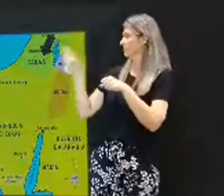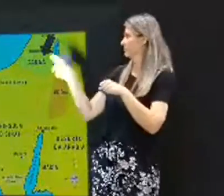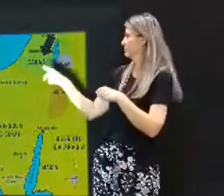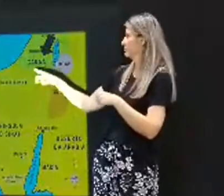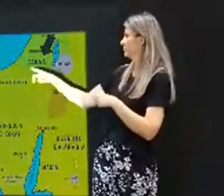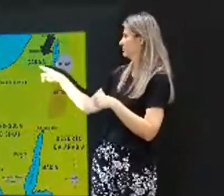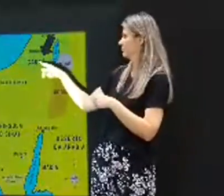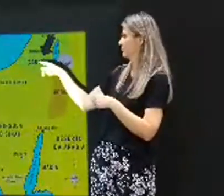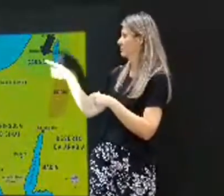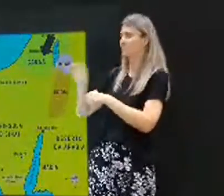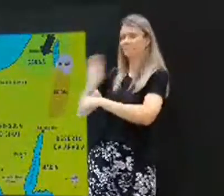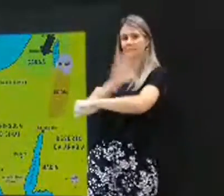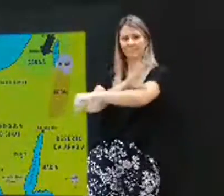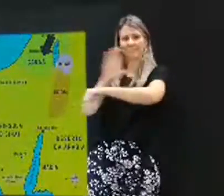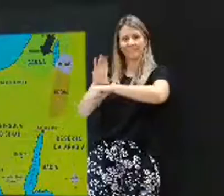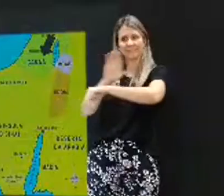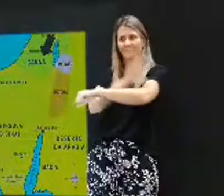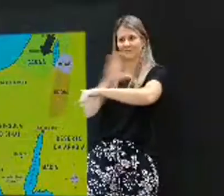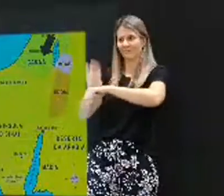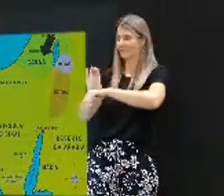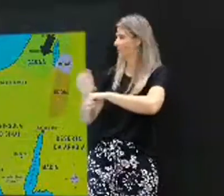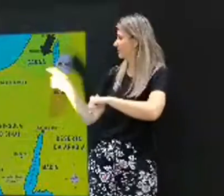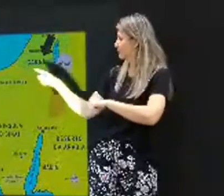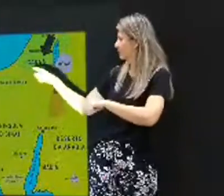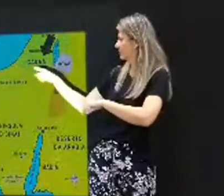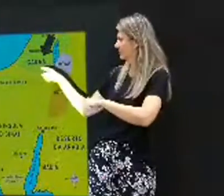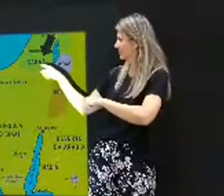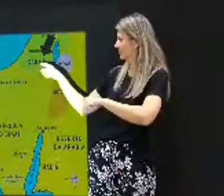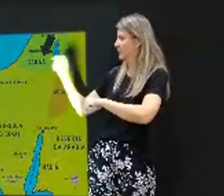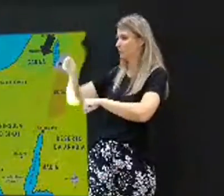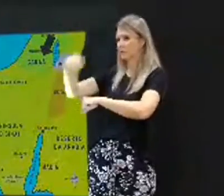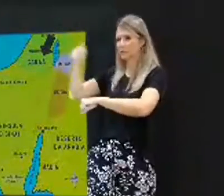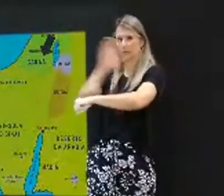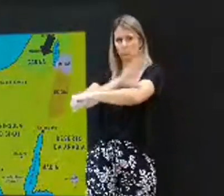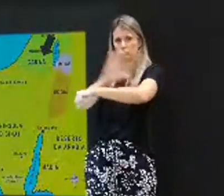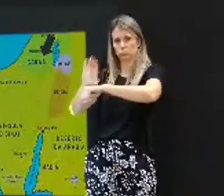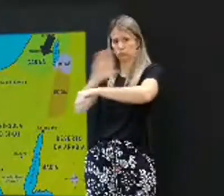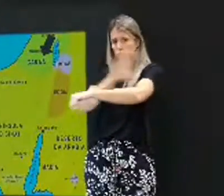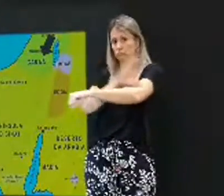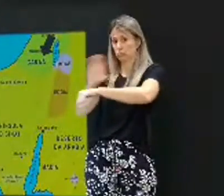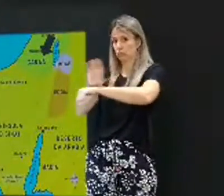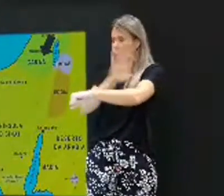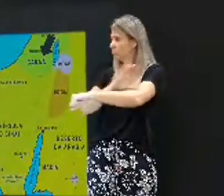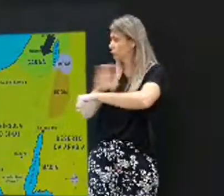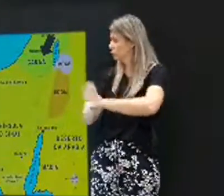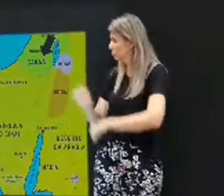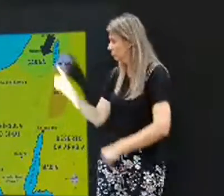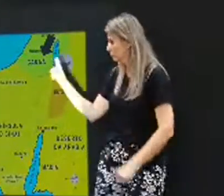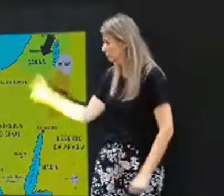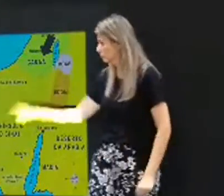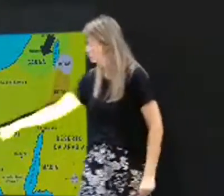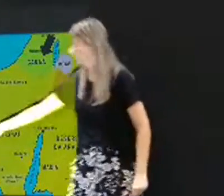Então, Canaã, cidade de Canaã, né? Esse é o sinal da cidade de